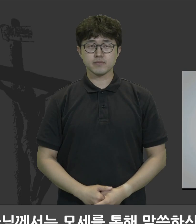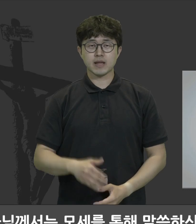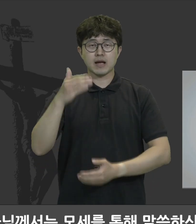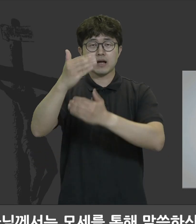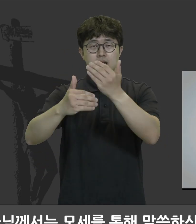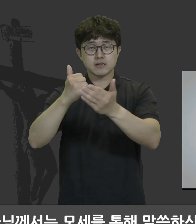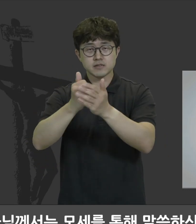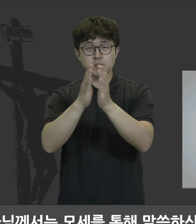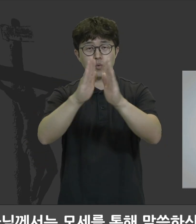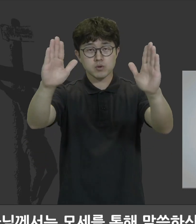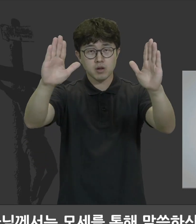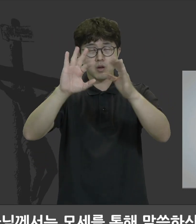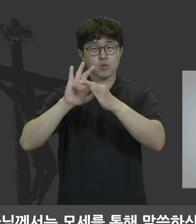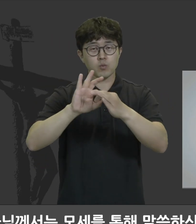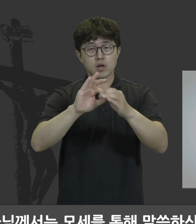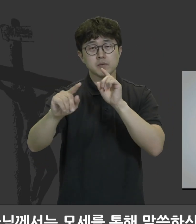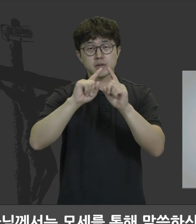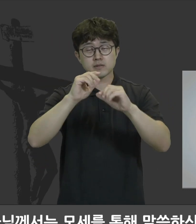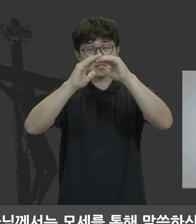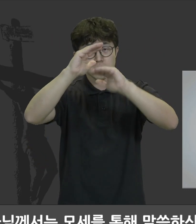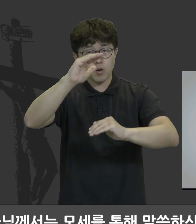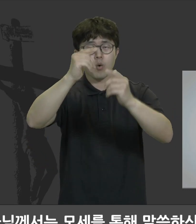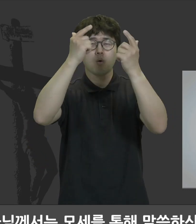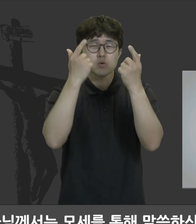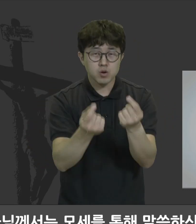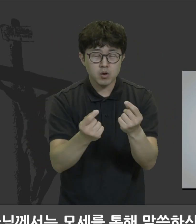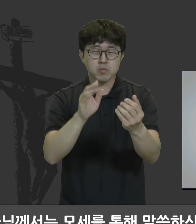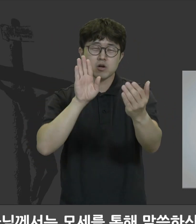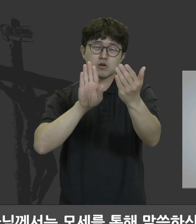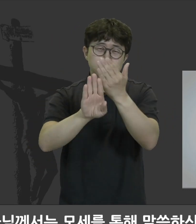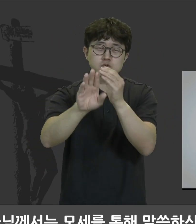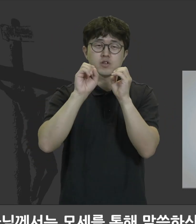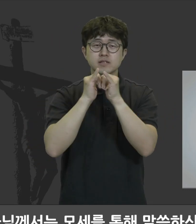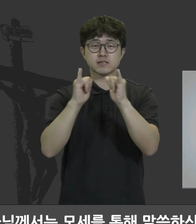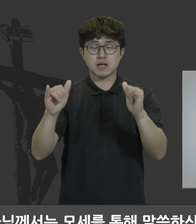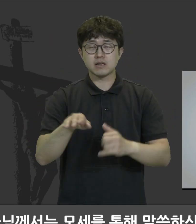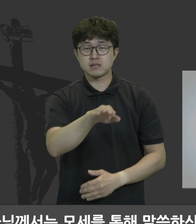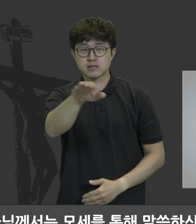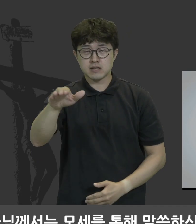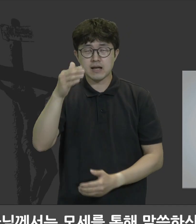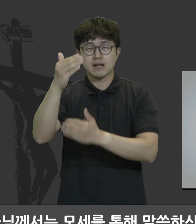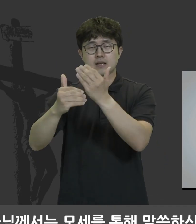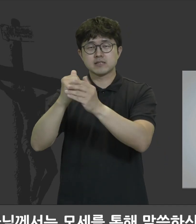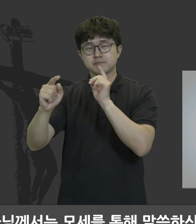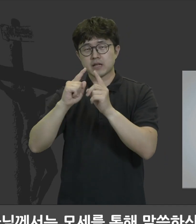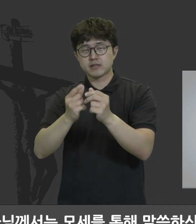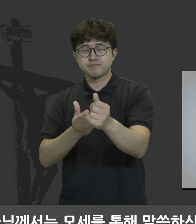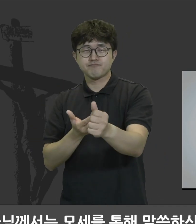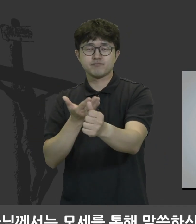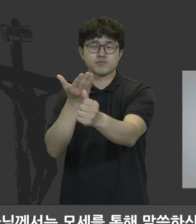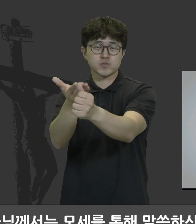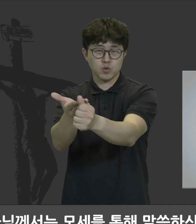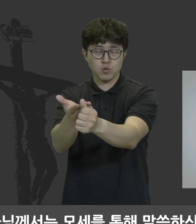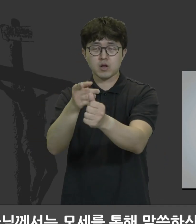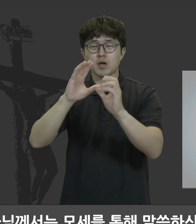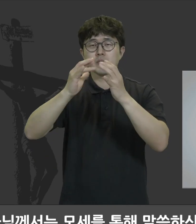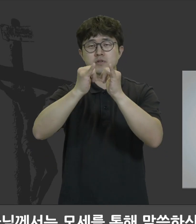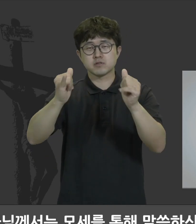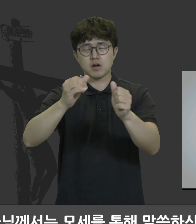하나님께서는 모세를 통해 말씀하신 것과 같이 후대 선지자들의 입에도 그분의 말씀을 넣어주시고 백성에게 전하게